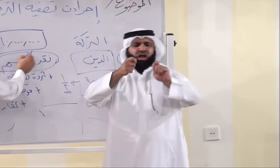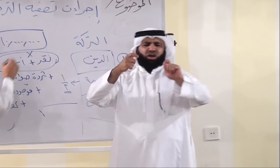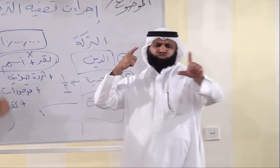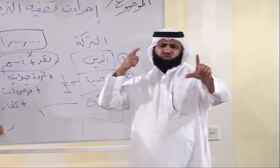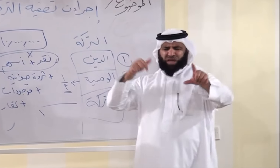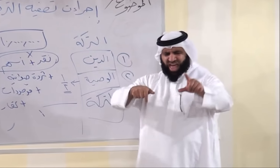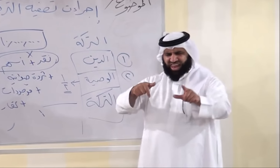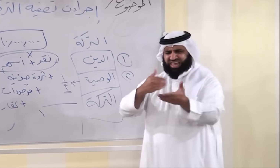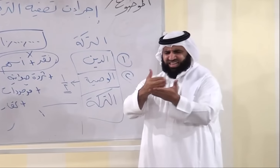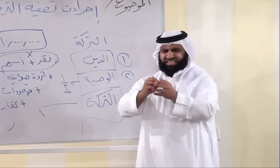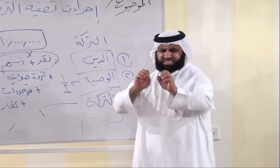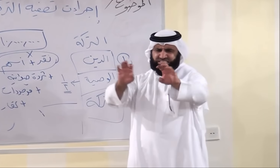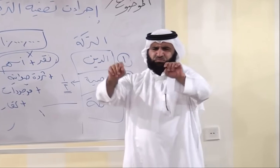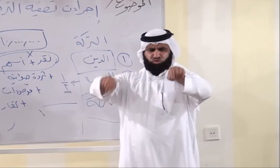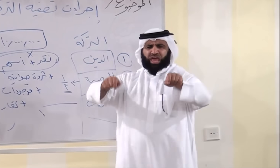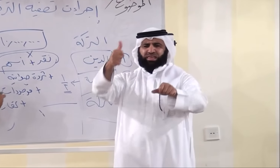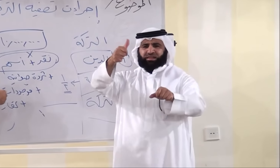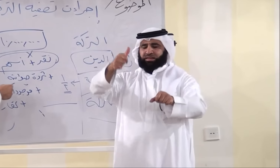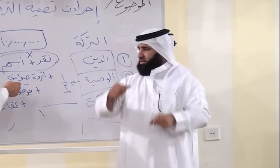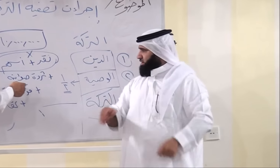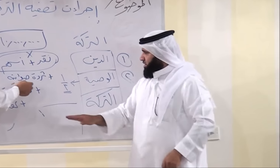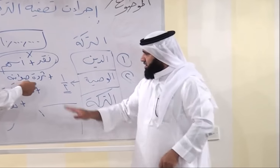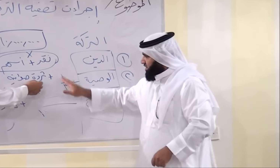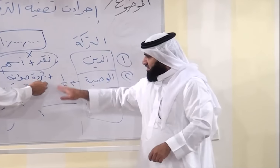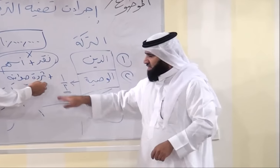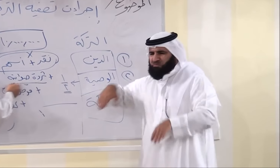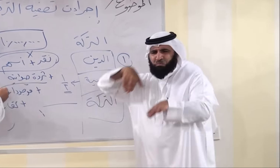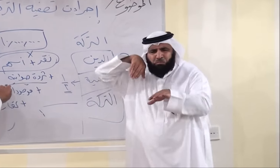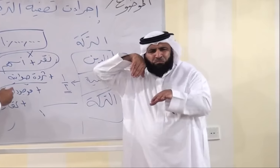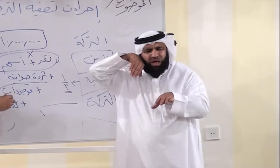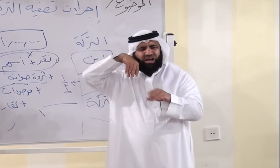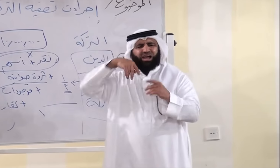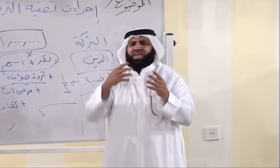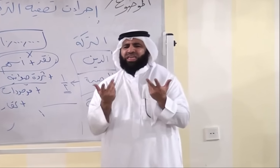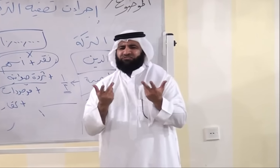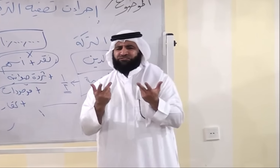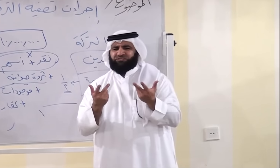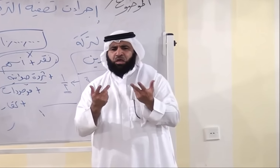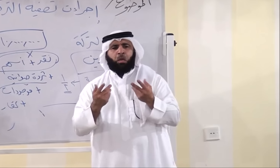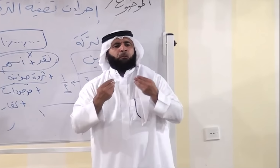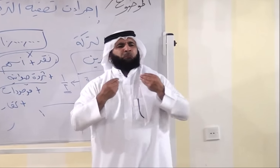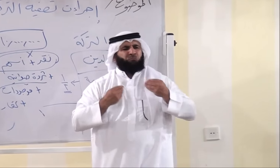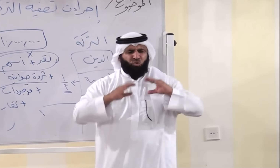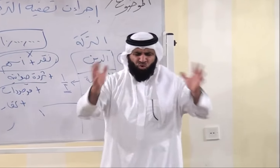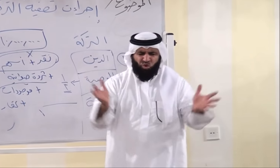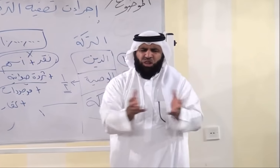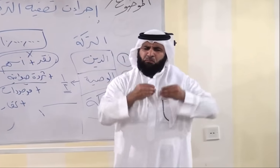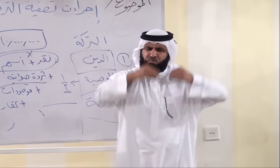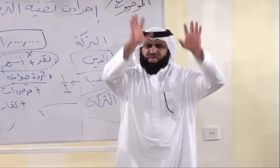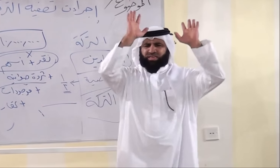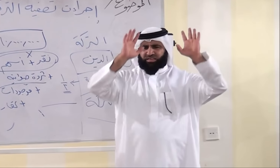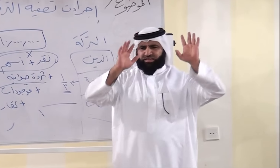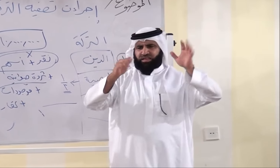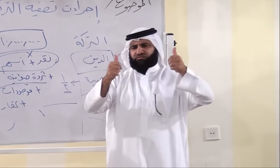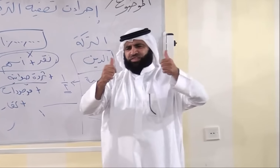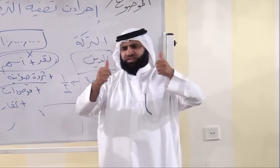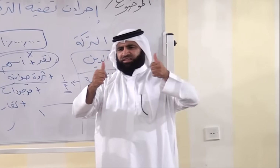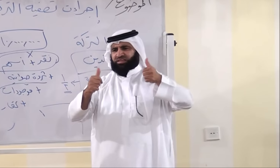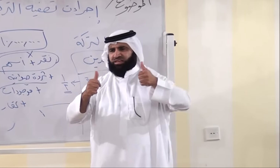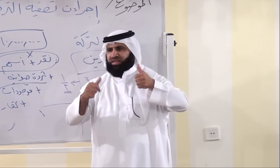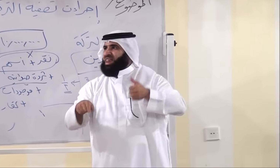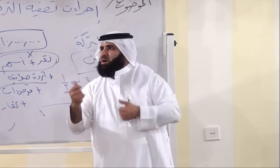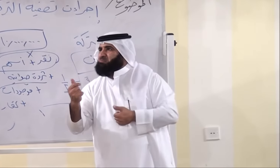بيننا وسهلة. يقولون الثروة الحيوانية هذه بيعوها، وكذلك سوقيا